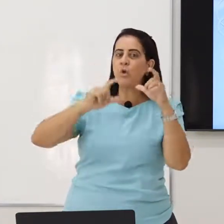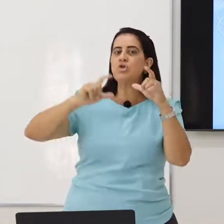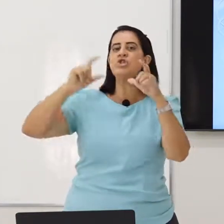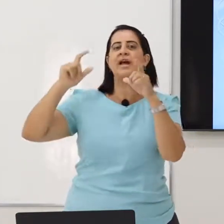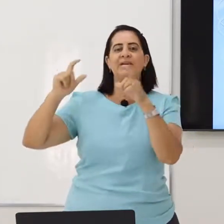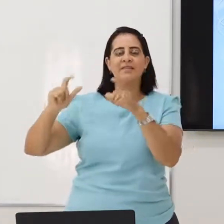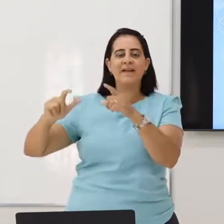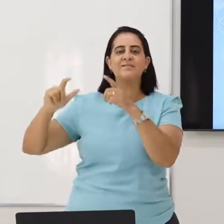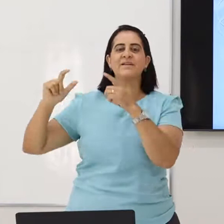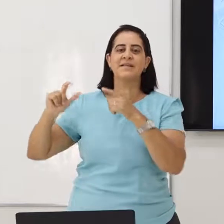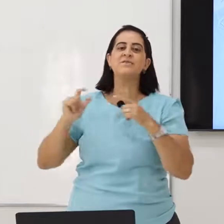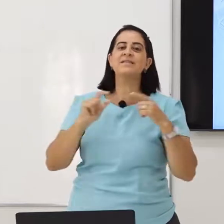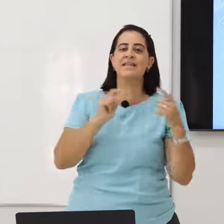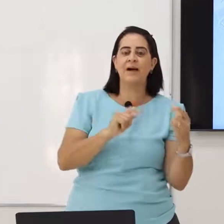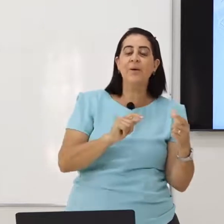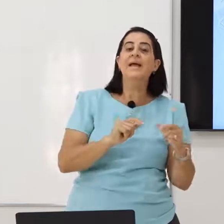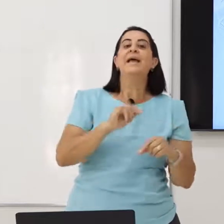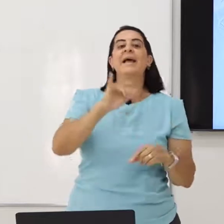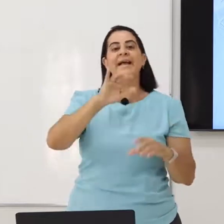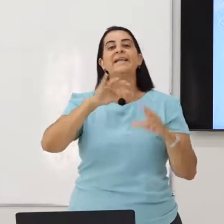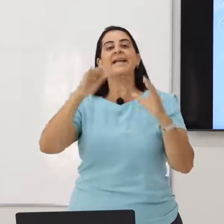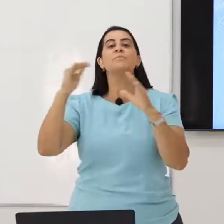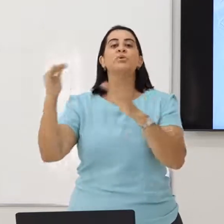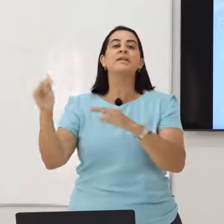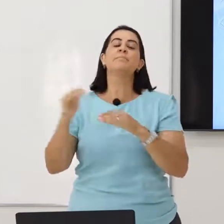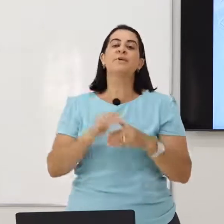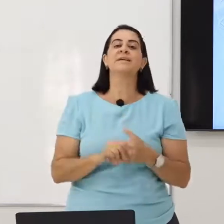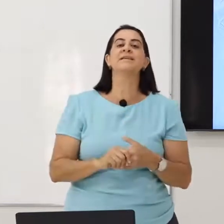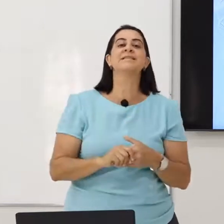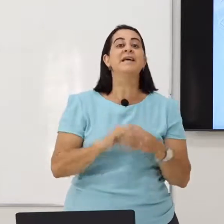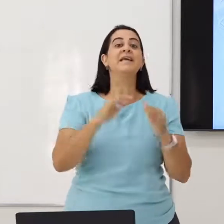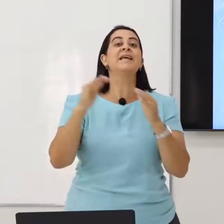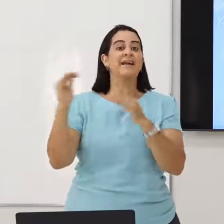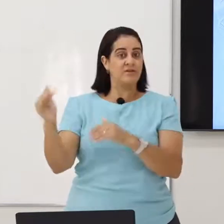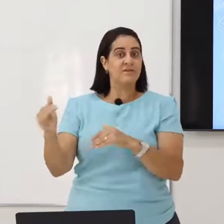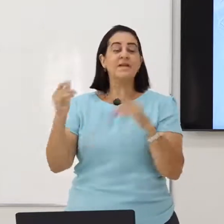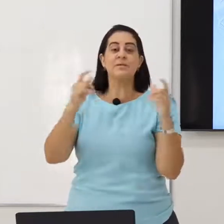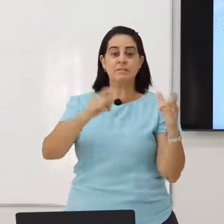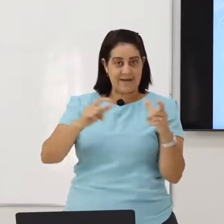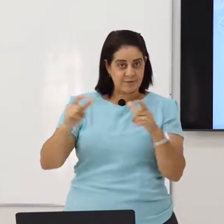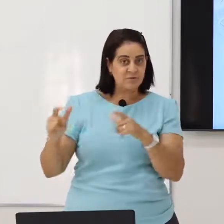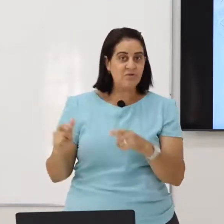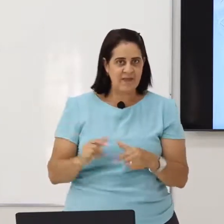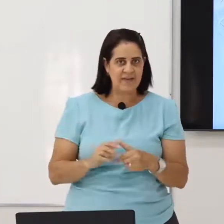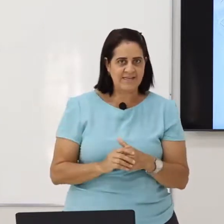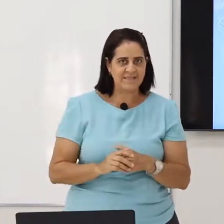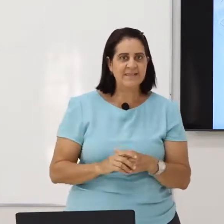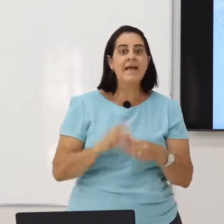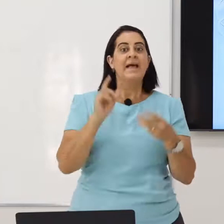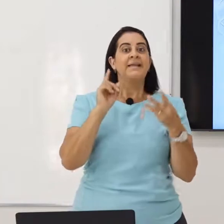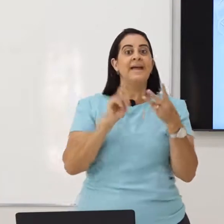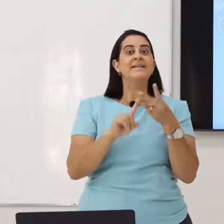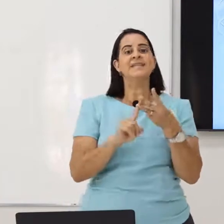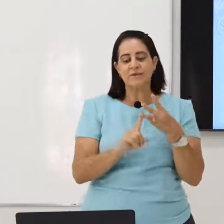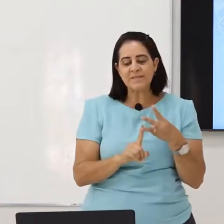onde ela vai fazer o sinal é que tem muita importância e que são espaços diferentes. Terceiro